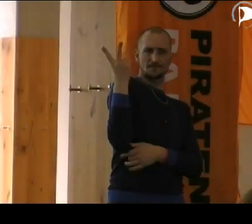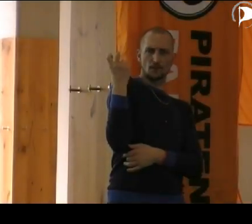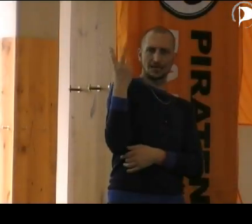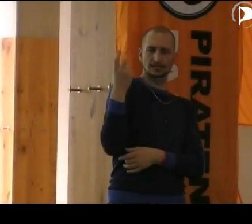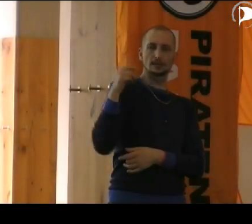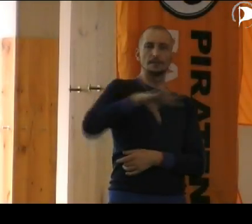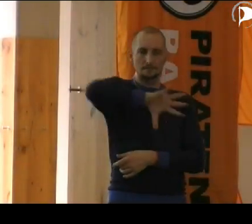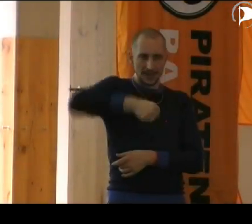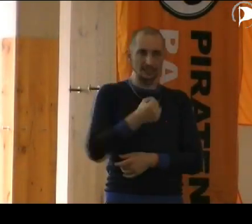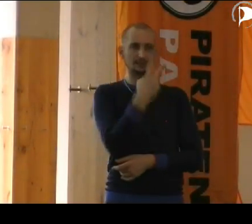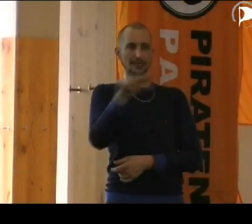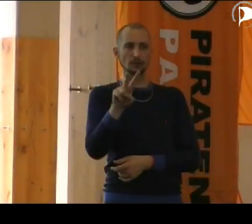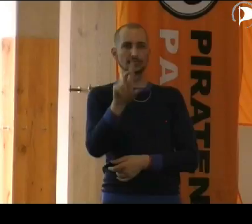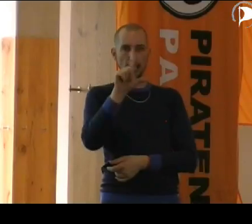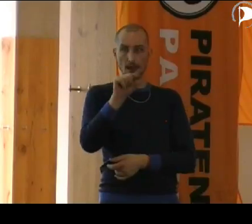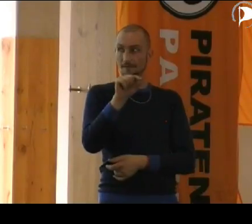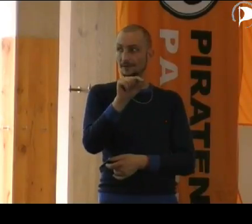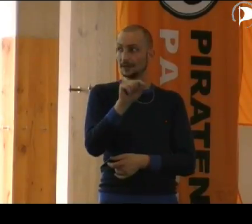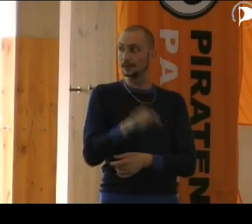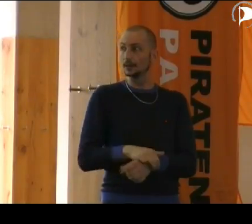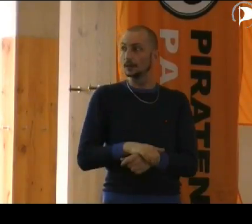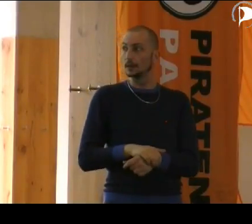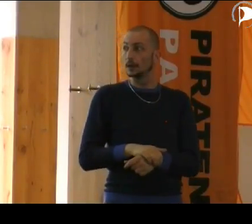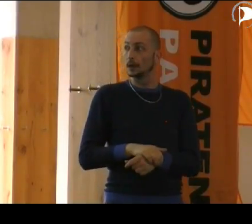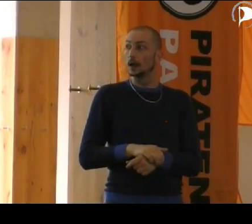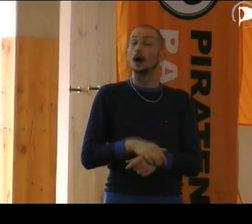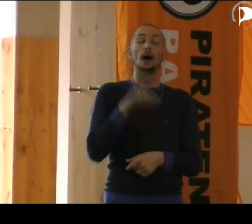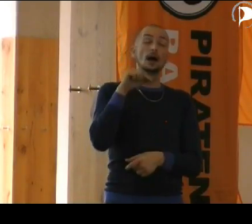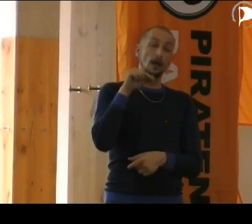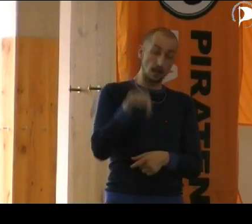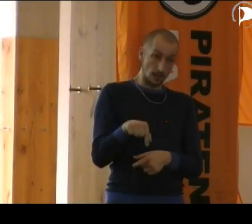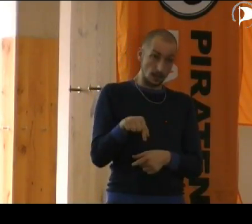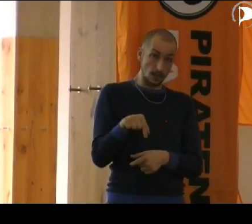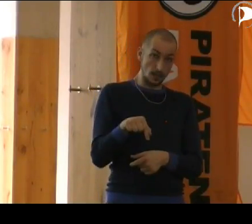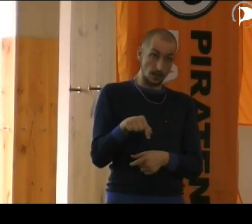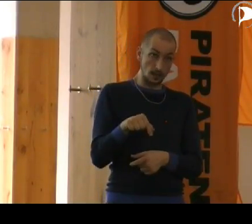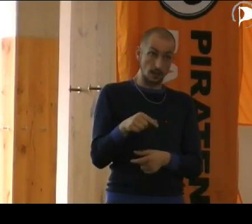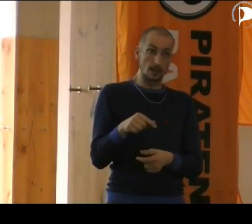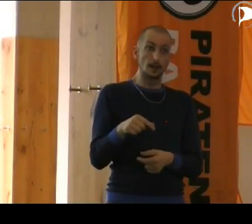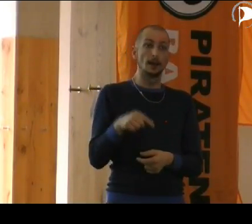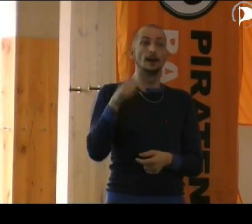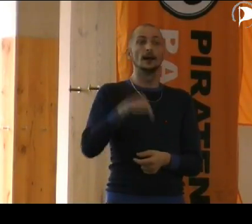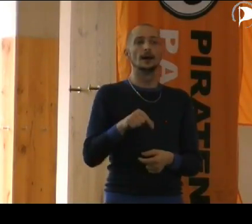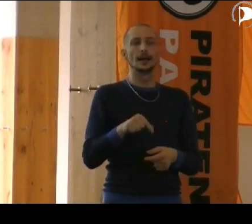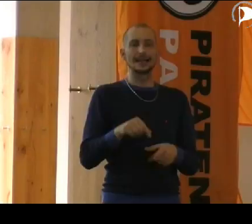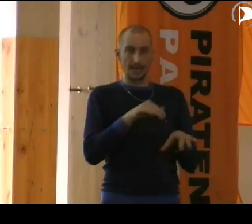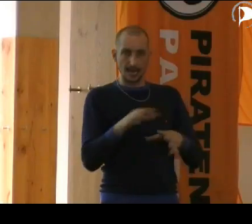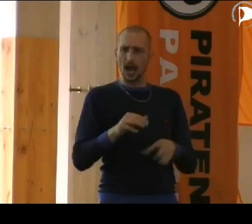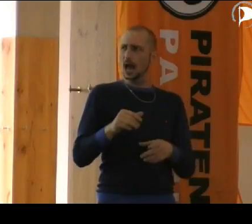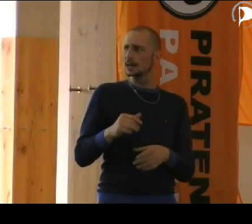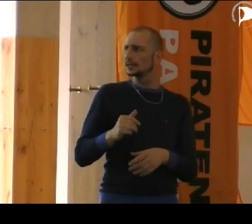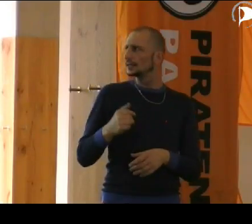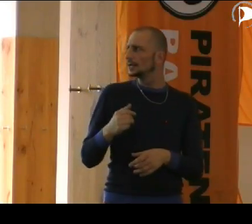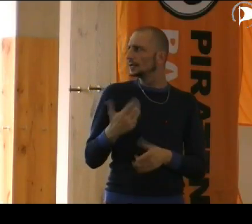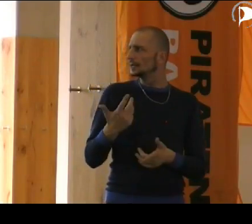2012 wo das sieht man jeden auch dass der generalsekretär im normalfall